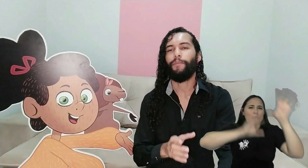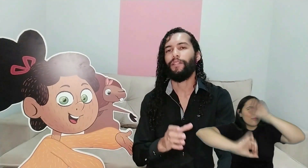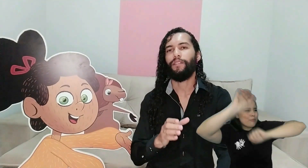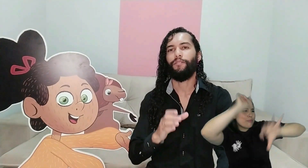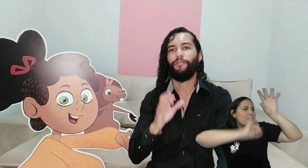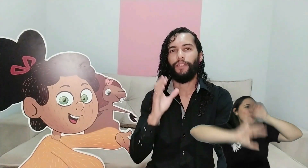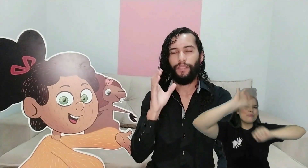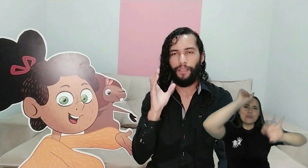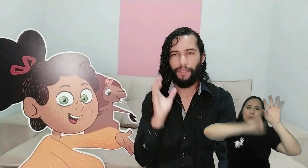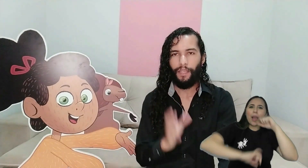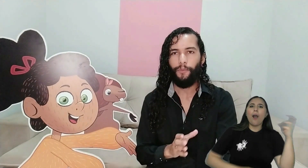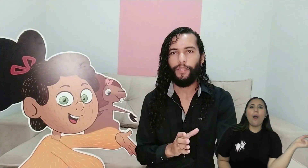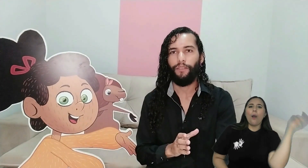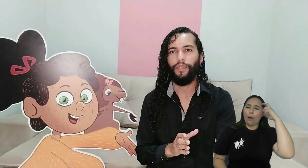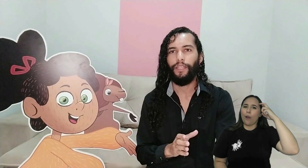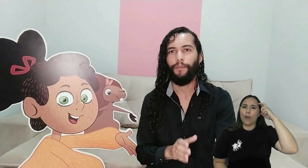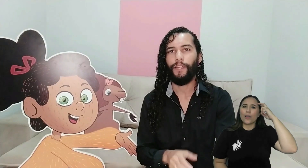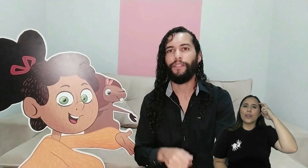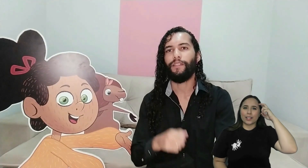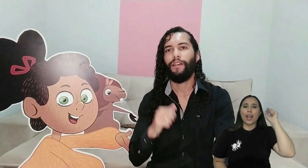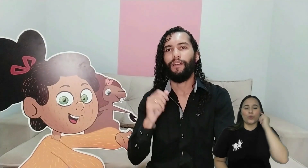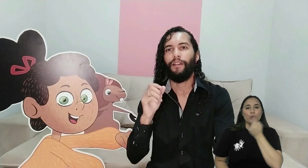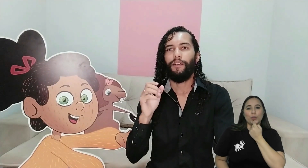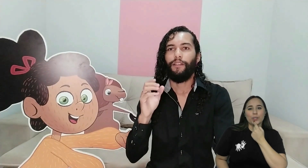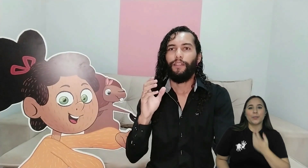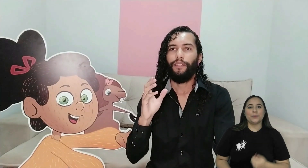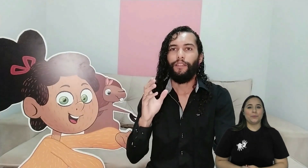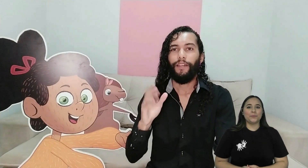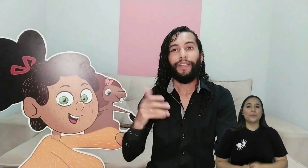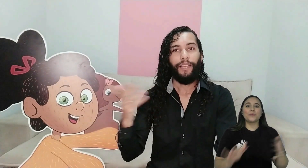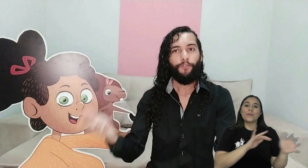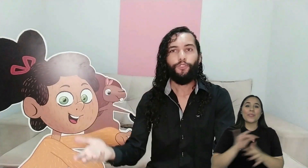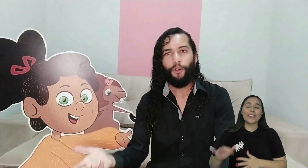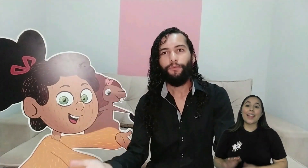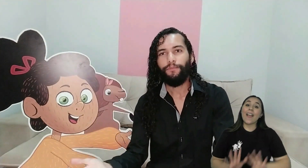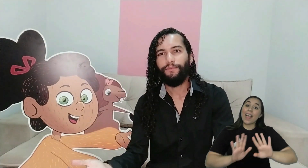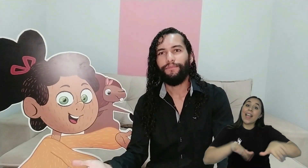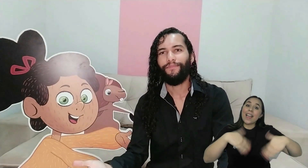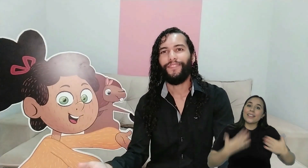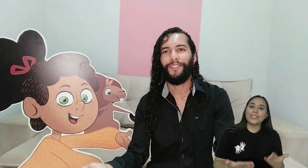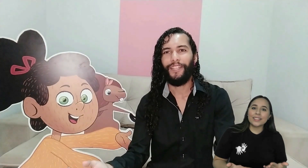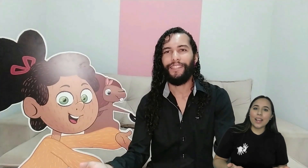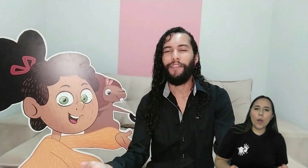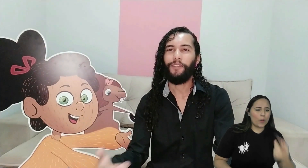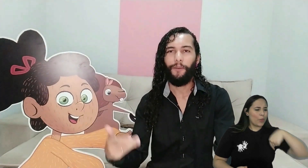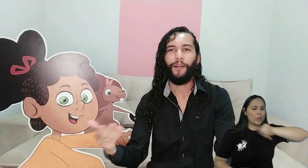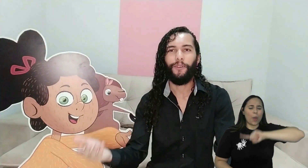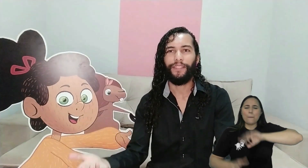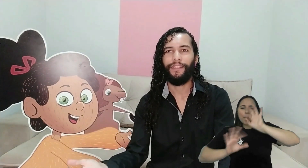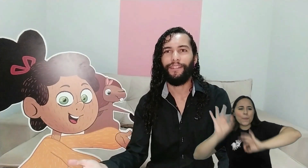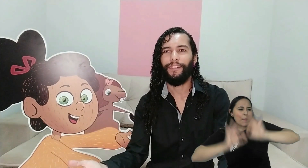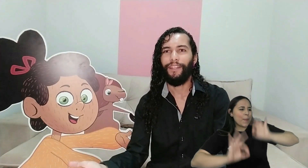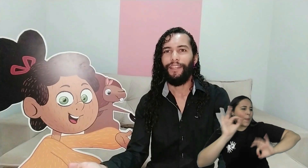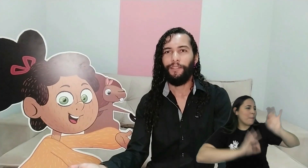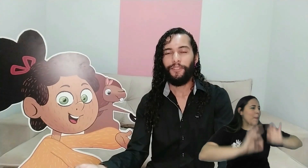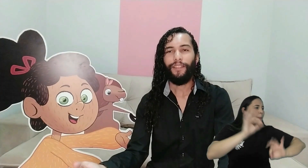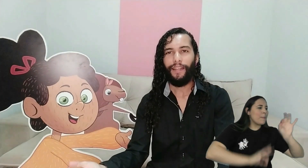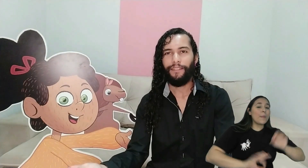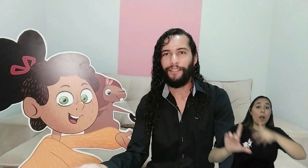o desenho pensando em ser 100% em Libras e até o som do desenho, que é uma coisa